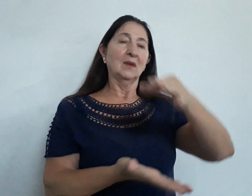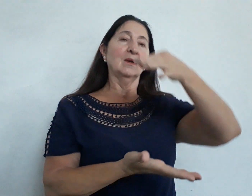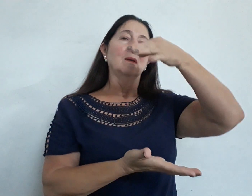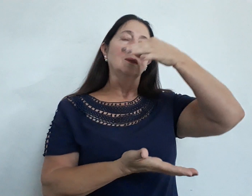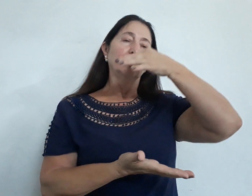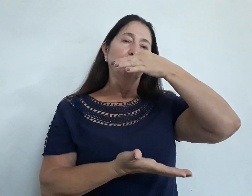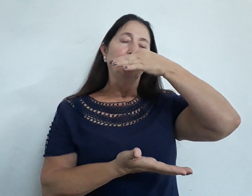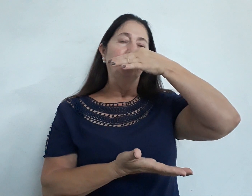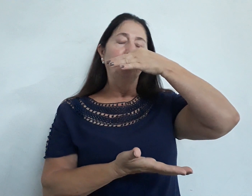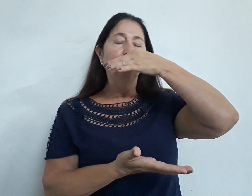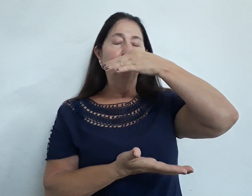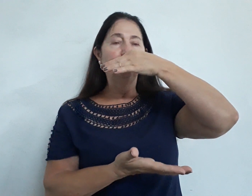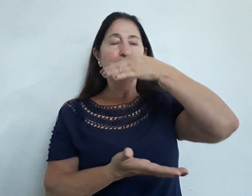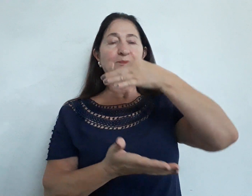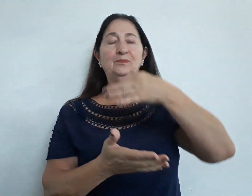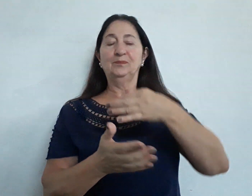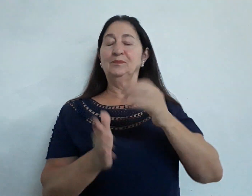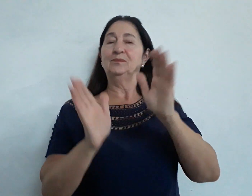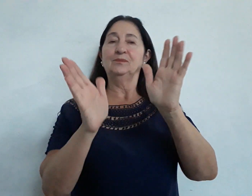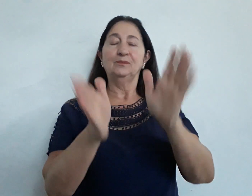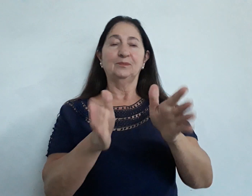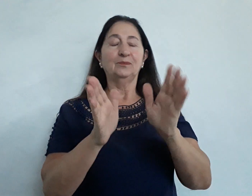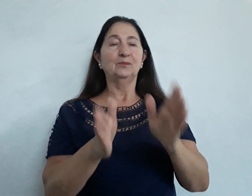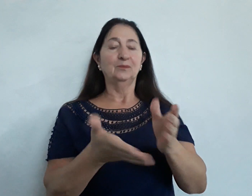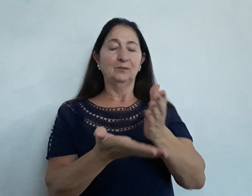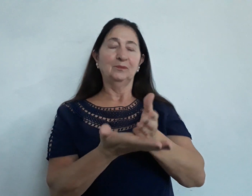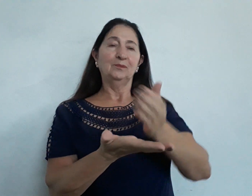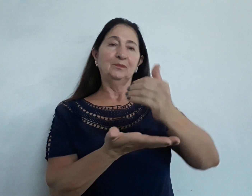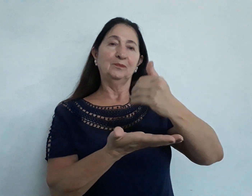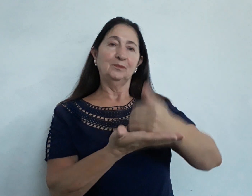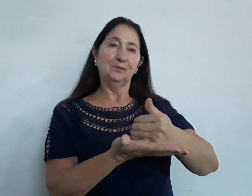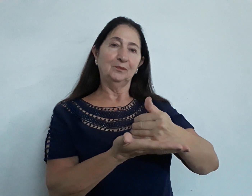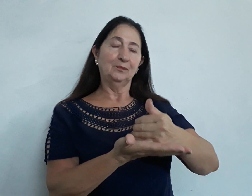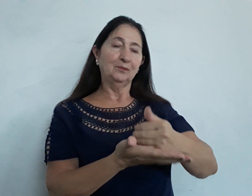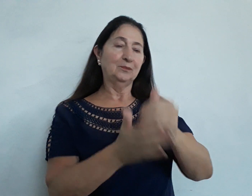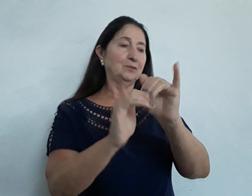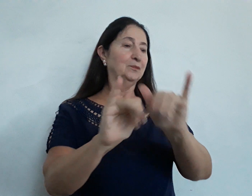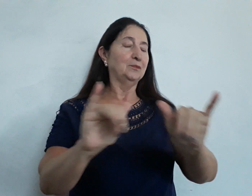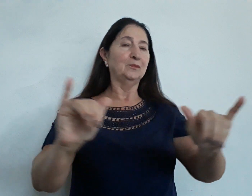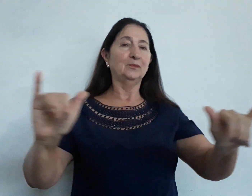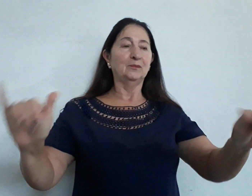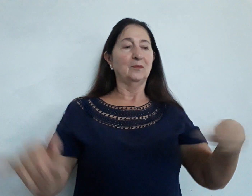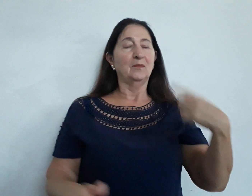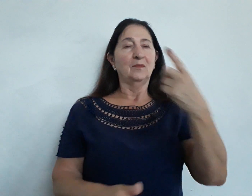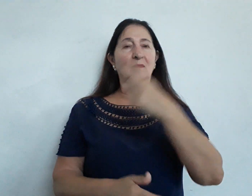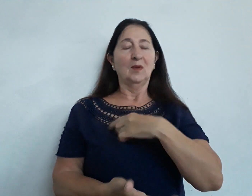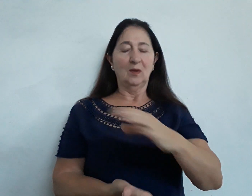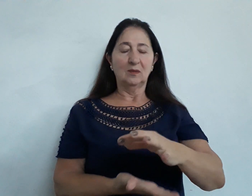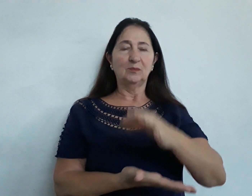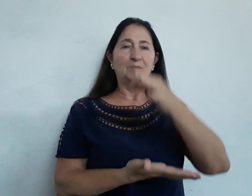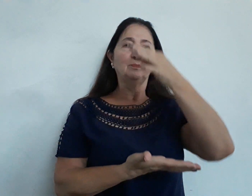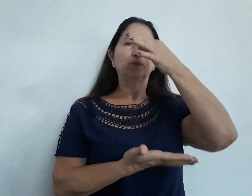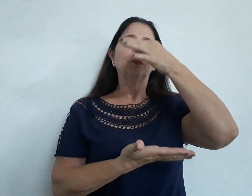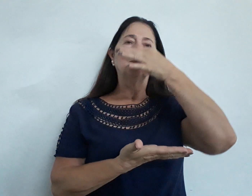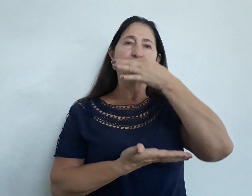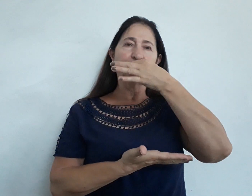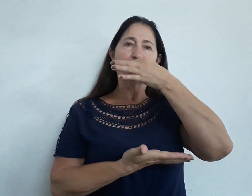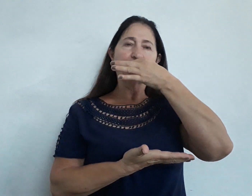pão foi eucaristizado, agora ele parte, se reparte, todos nós comemos do pão eucarístico e todos